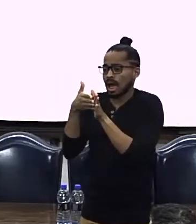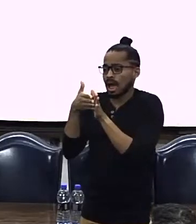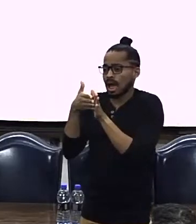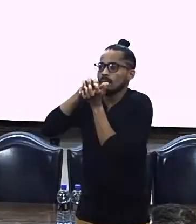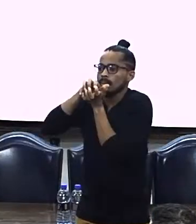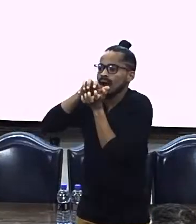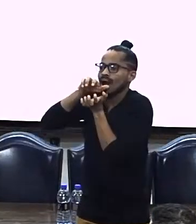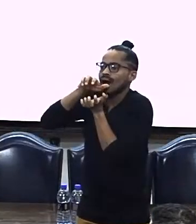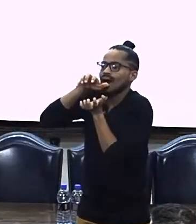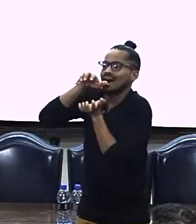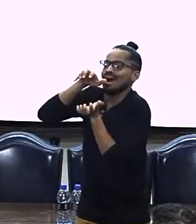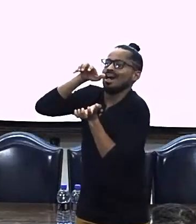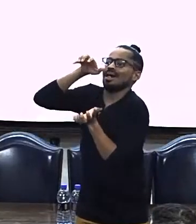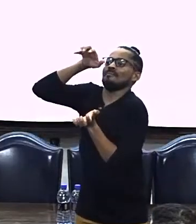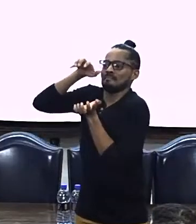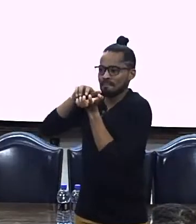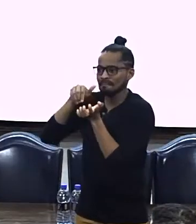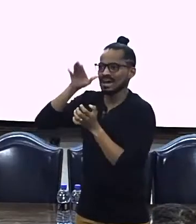The mandible opens lower.